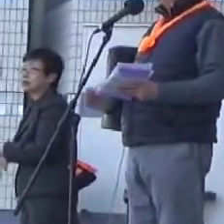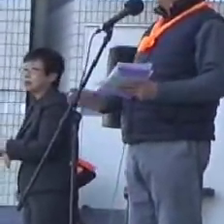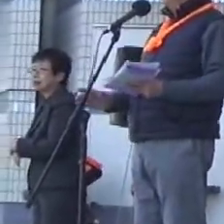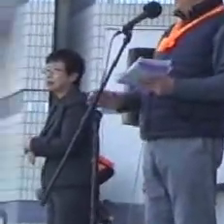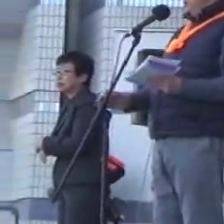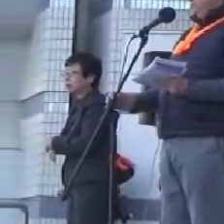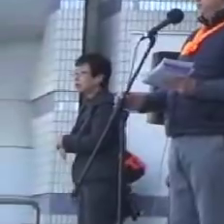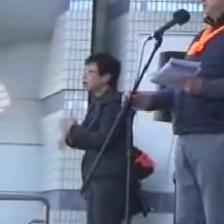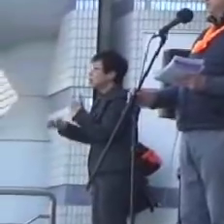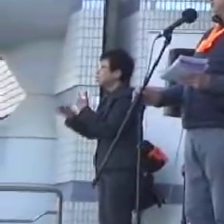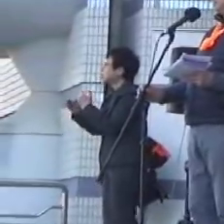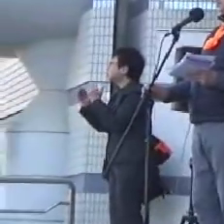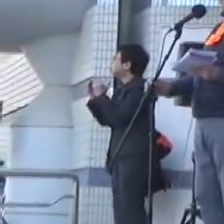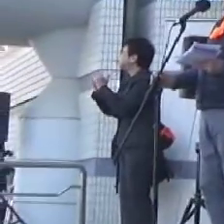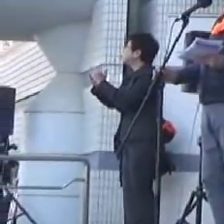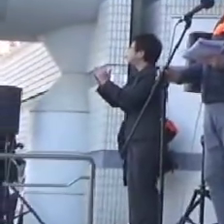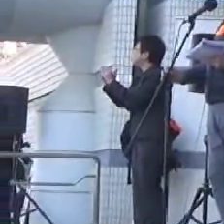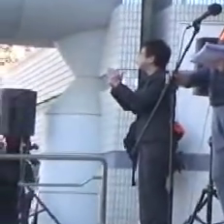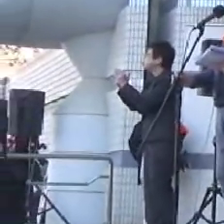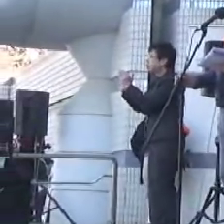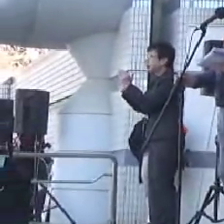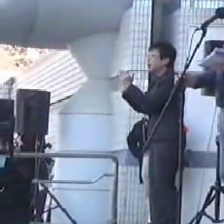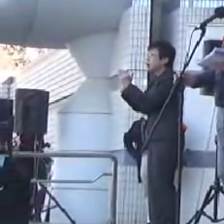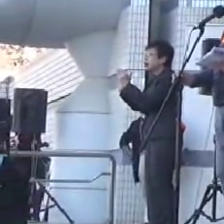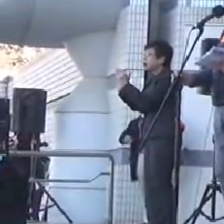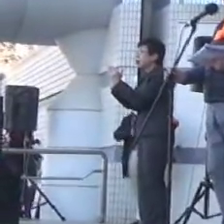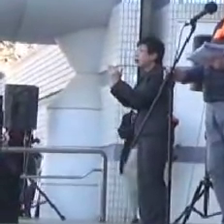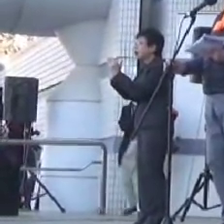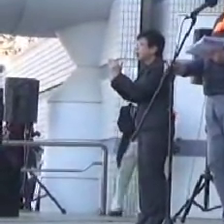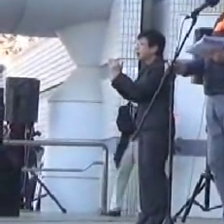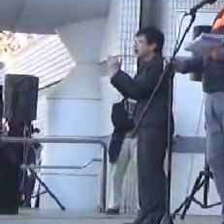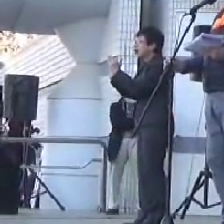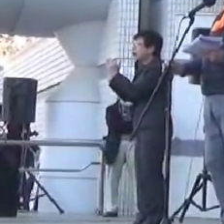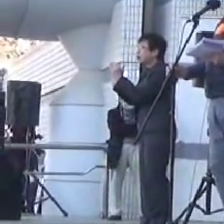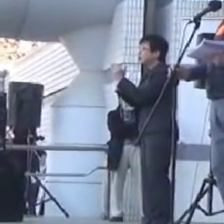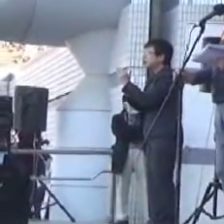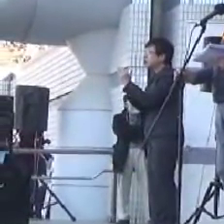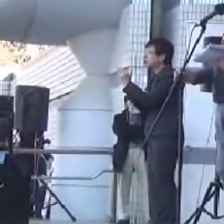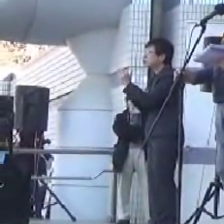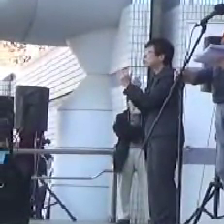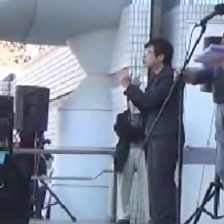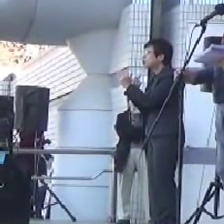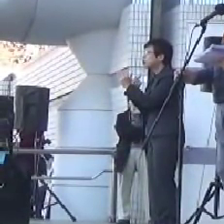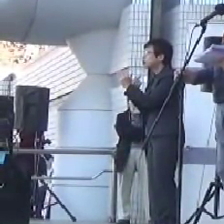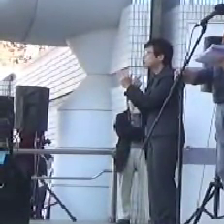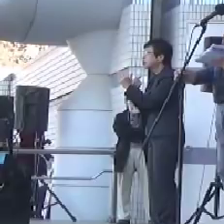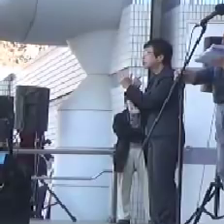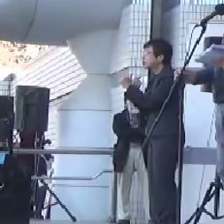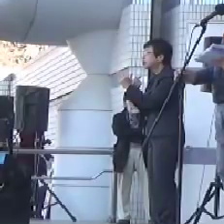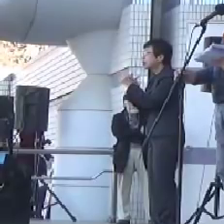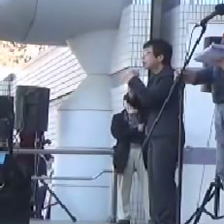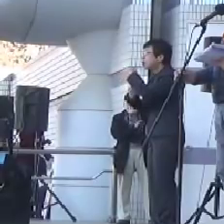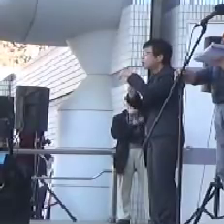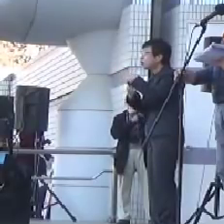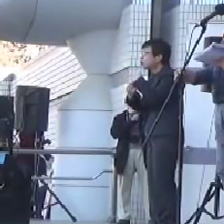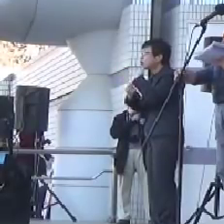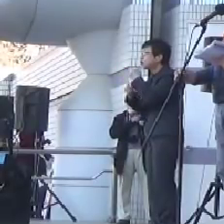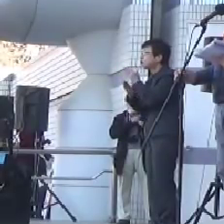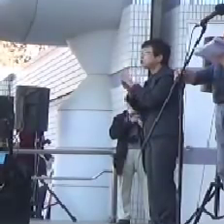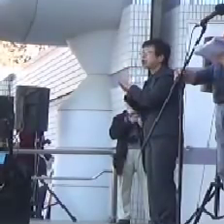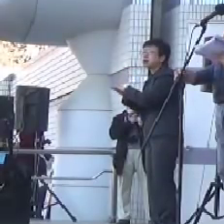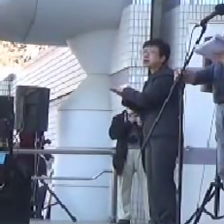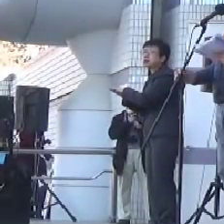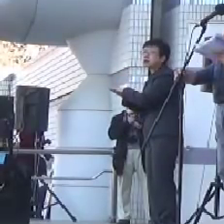仮設住宅で一人で孤独に亡くなっていく人が後を絶ちません。